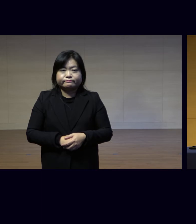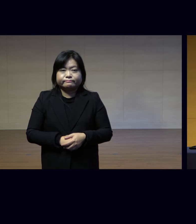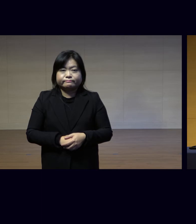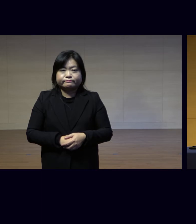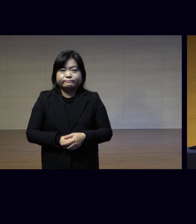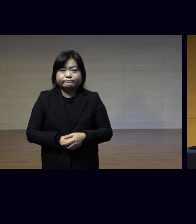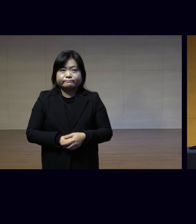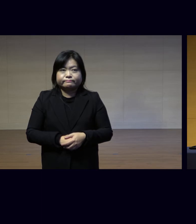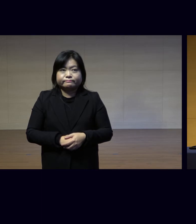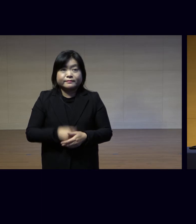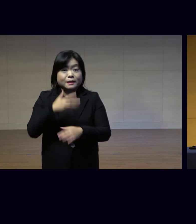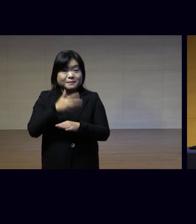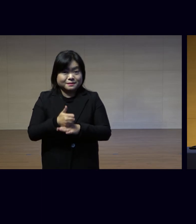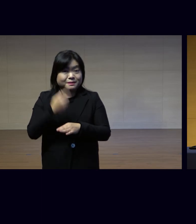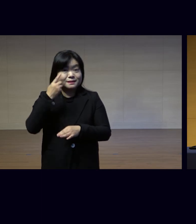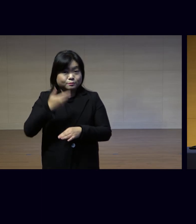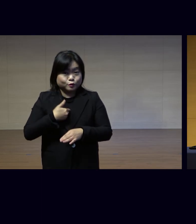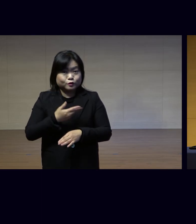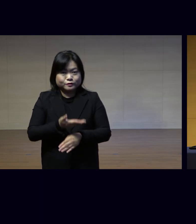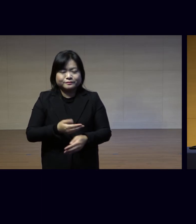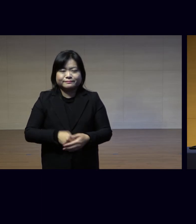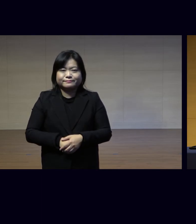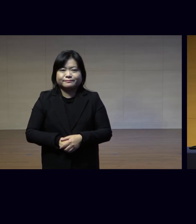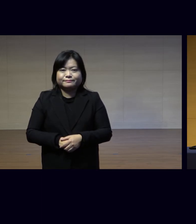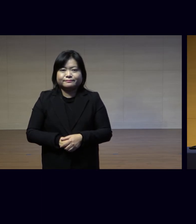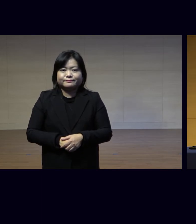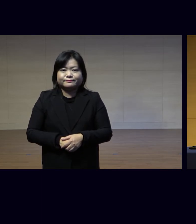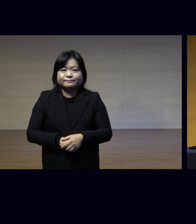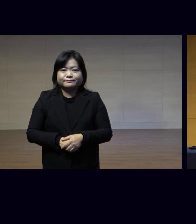마지막 질문으로 받겠습니다.